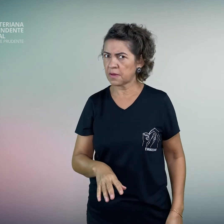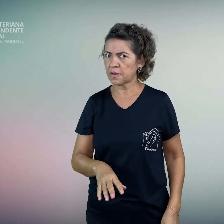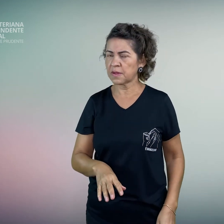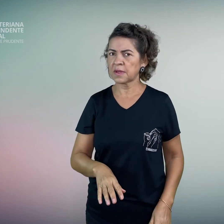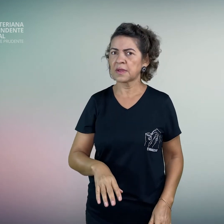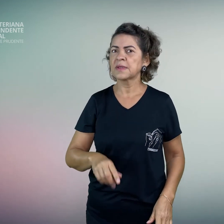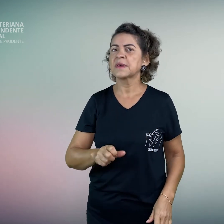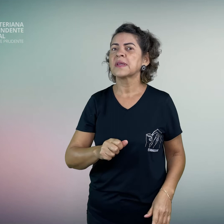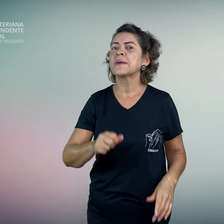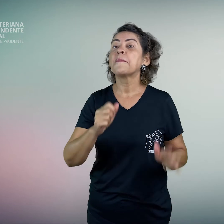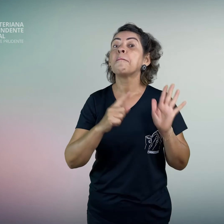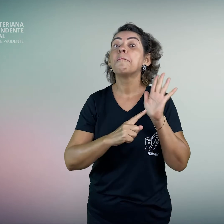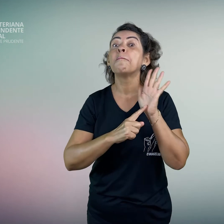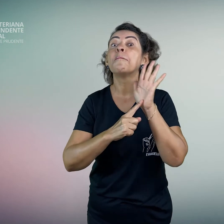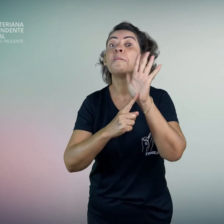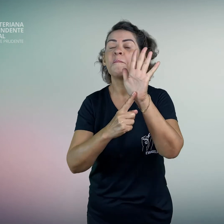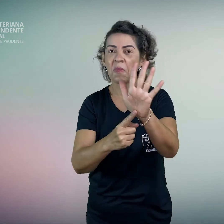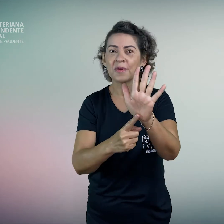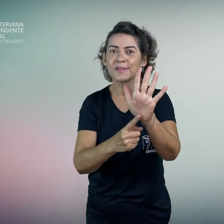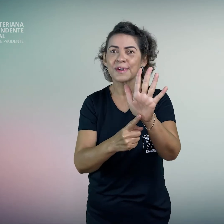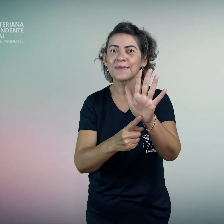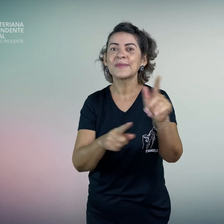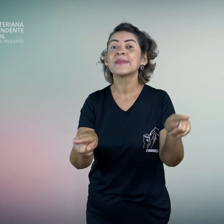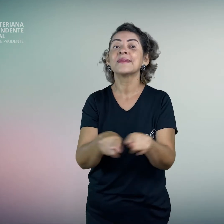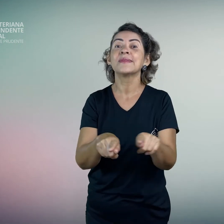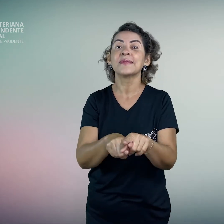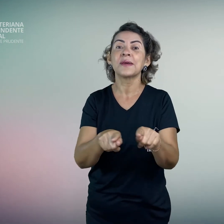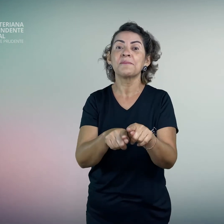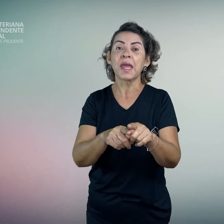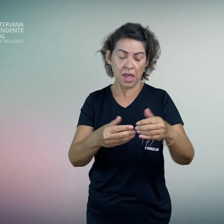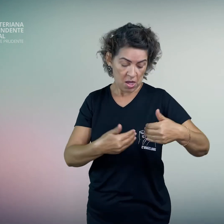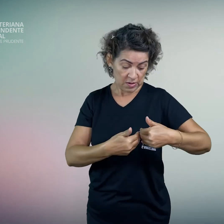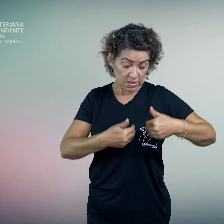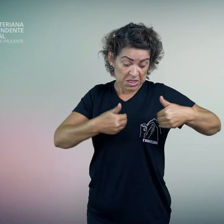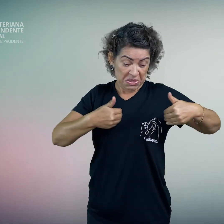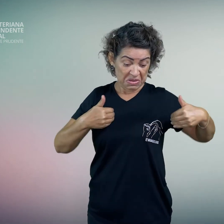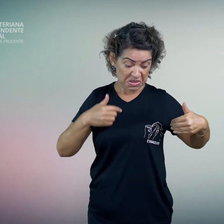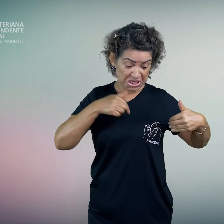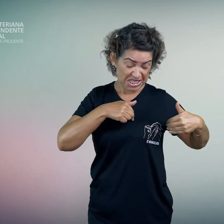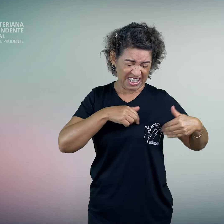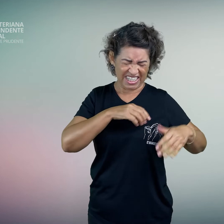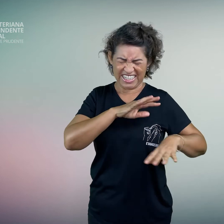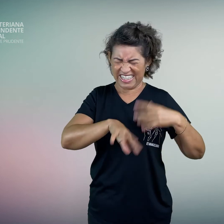Será que isso não é reflexo da desorganização presente no seu coração e mente?